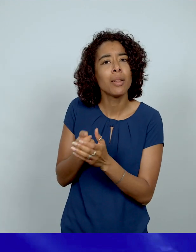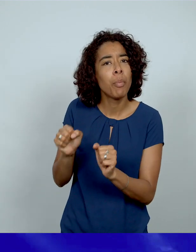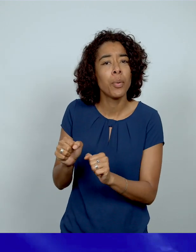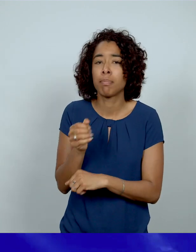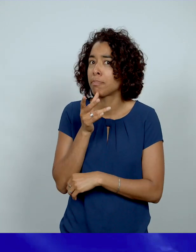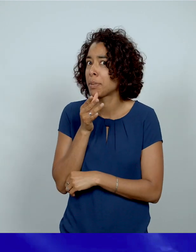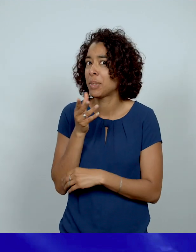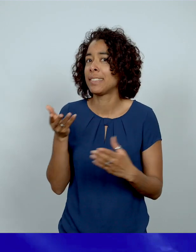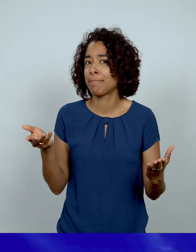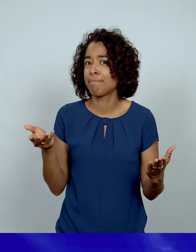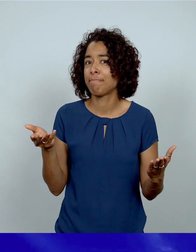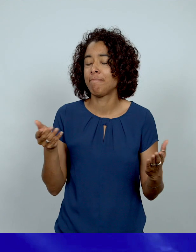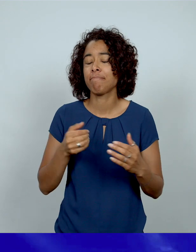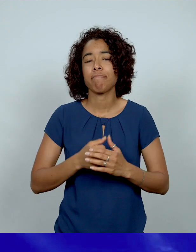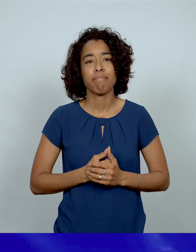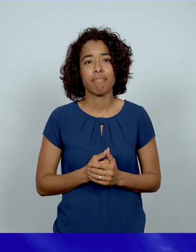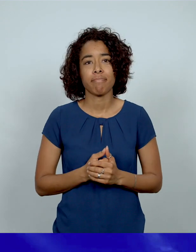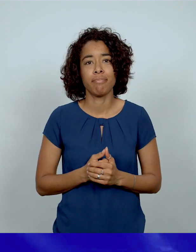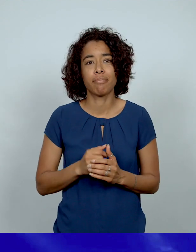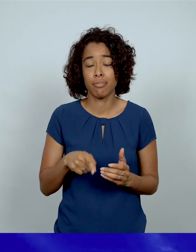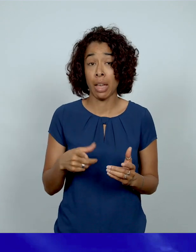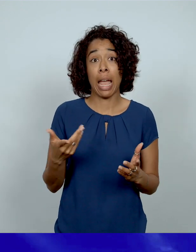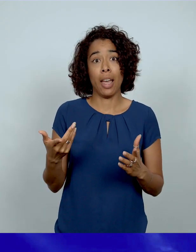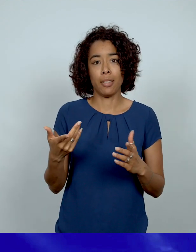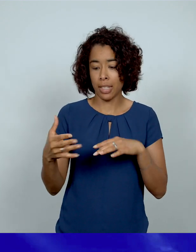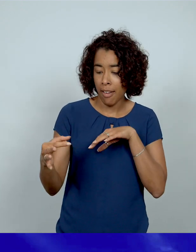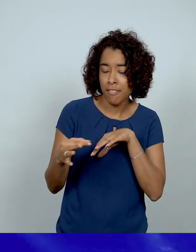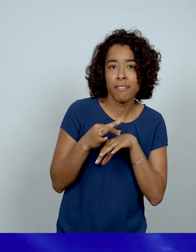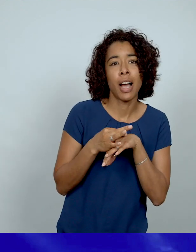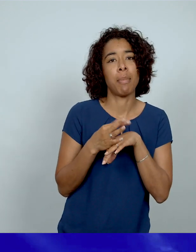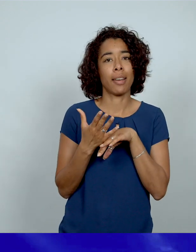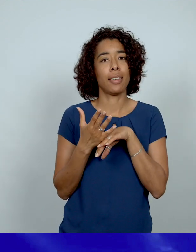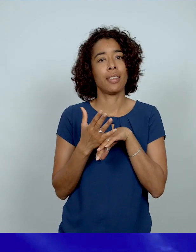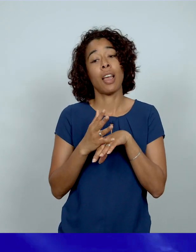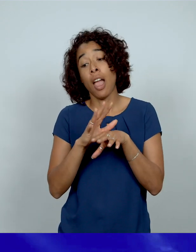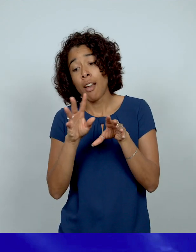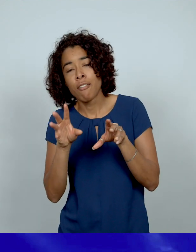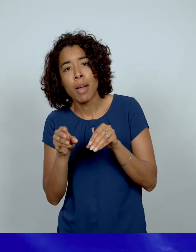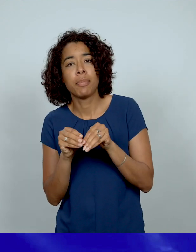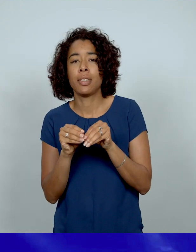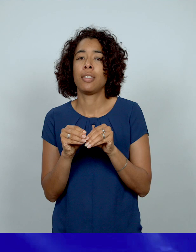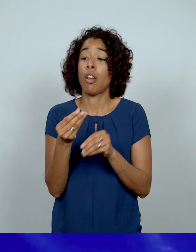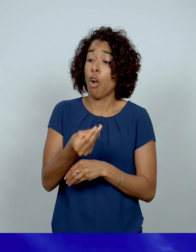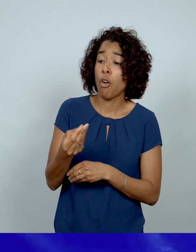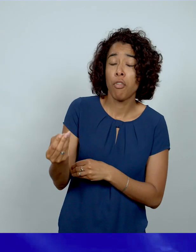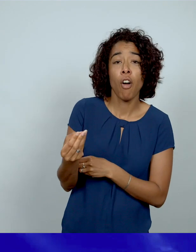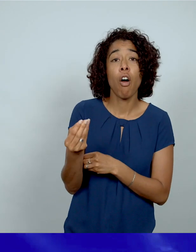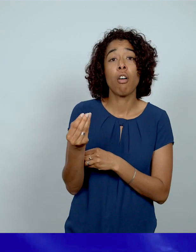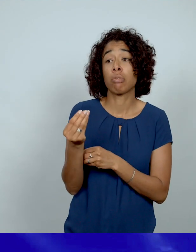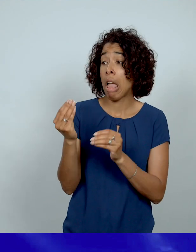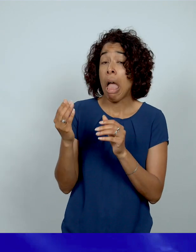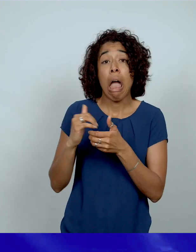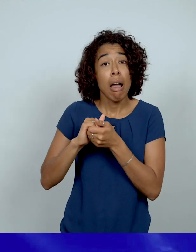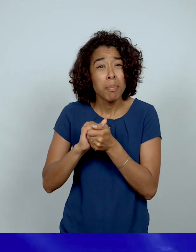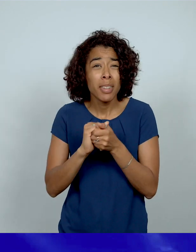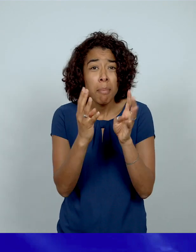devons comprendre, c'est que finalement, c'est auprès de notre épouse, auprès de notre époux, auprès de nos enfants, auprès des gens qui sont